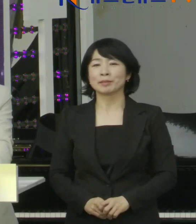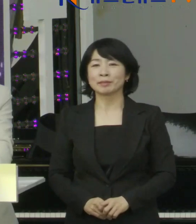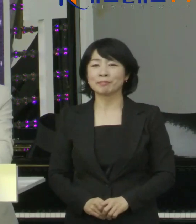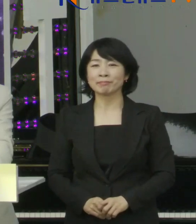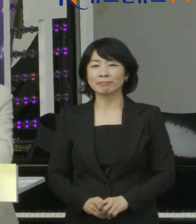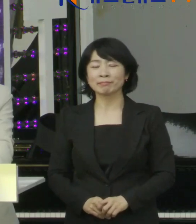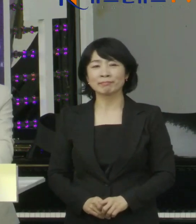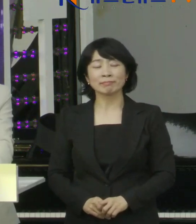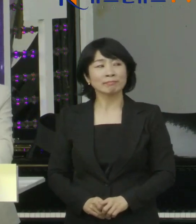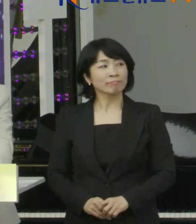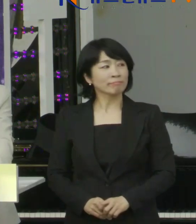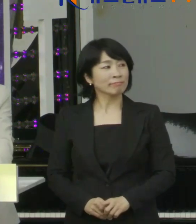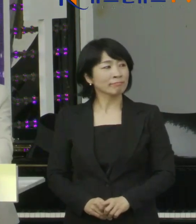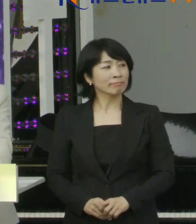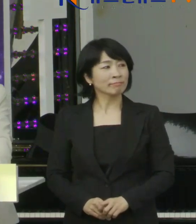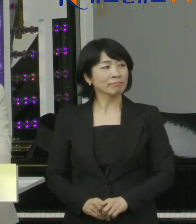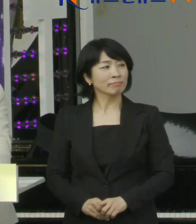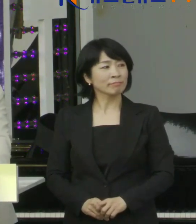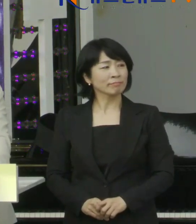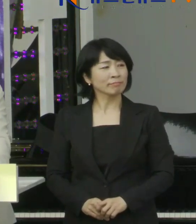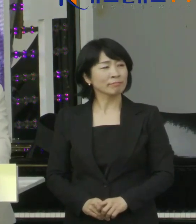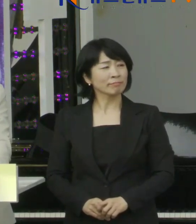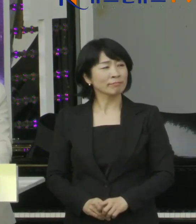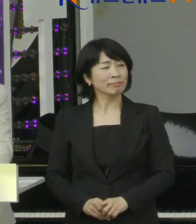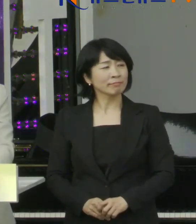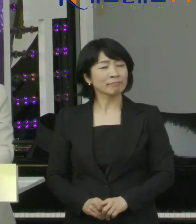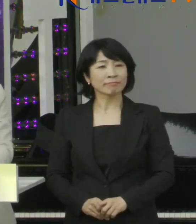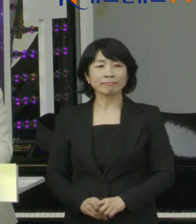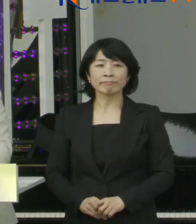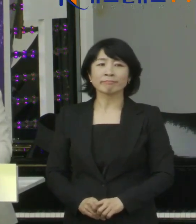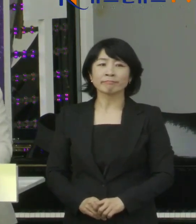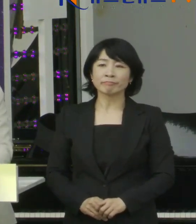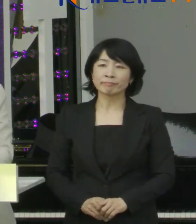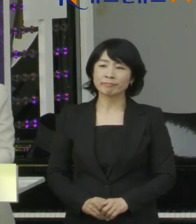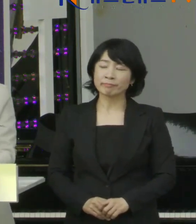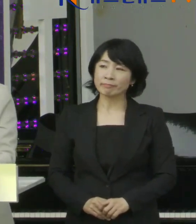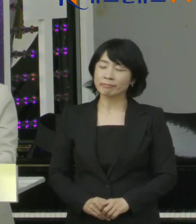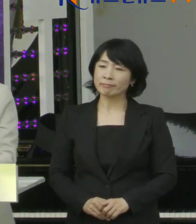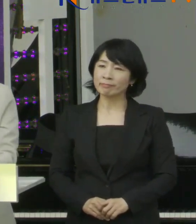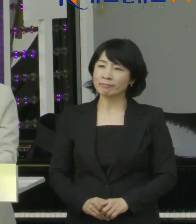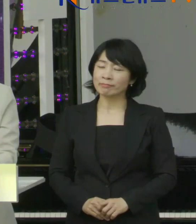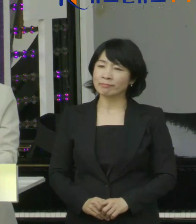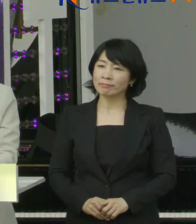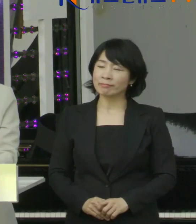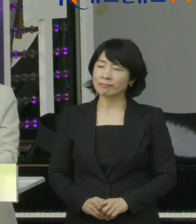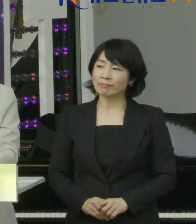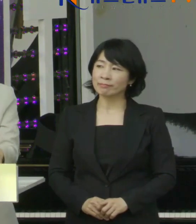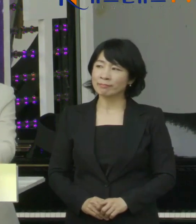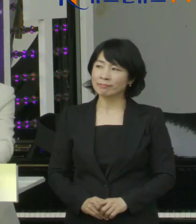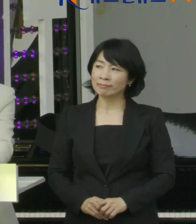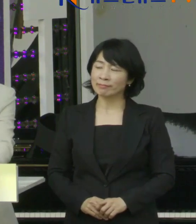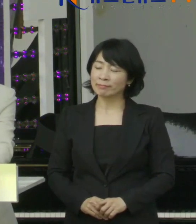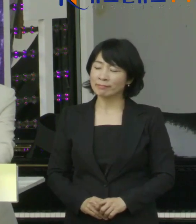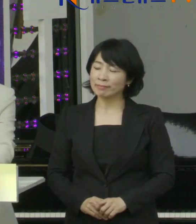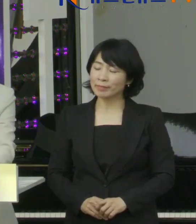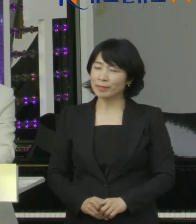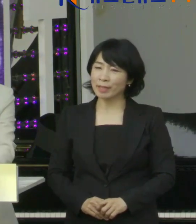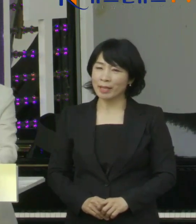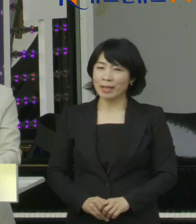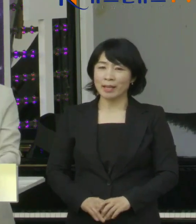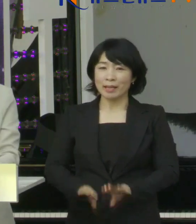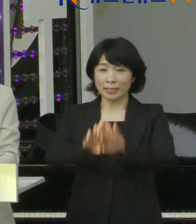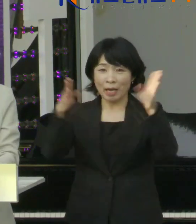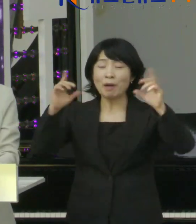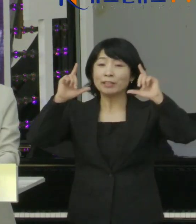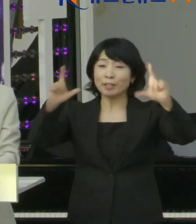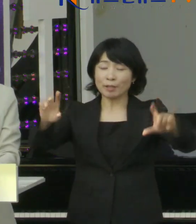Now we will proceed with the opening declaration of the ceramic festival now. 네, 개막